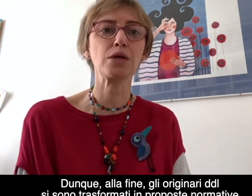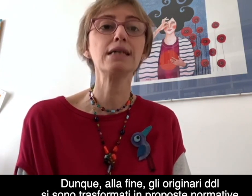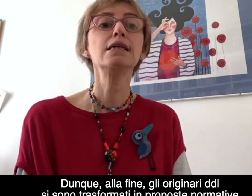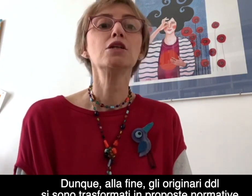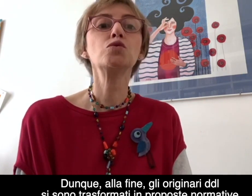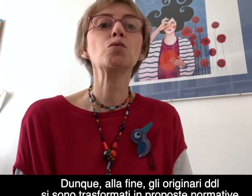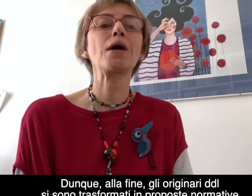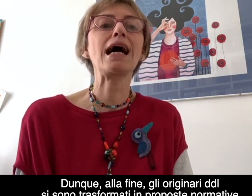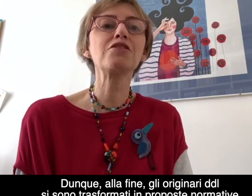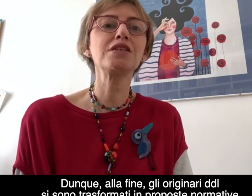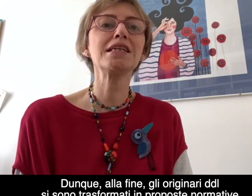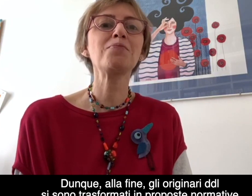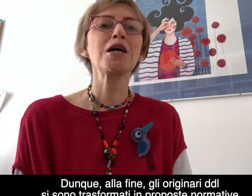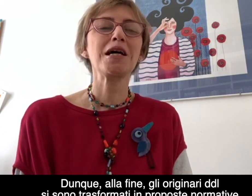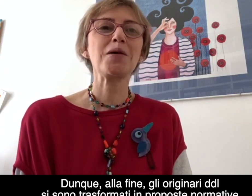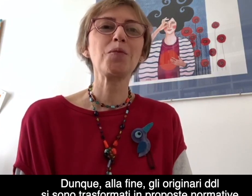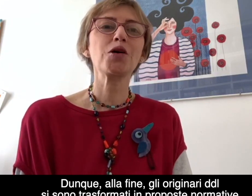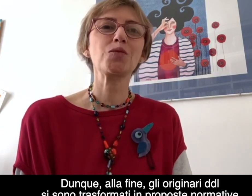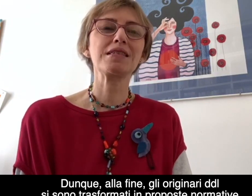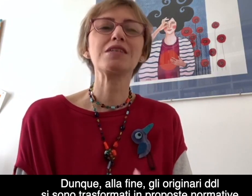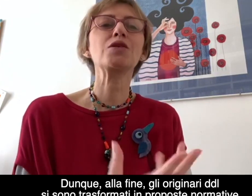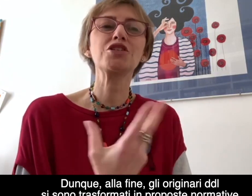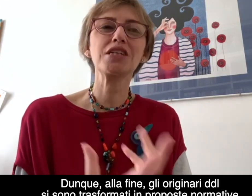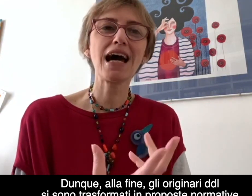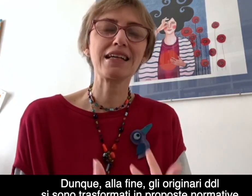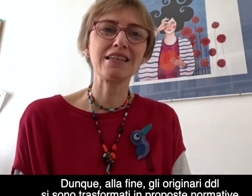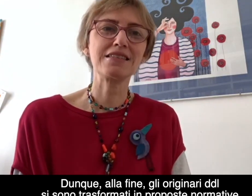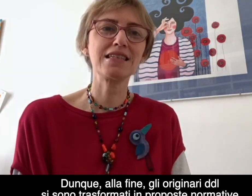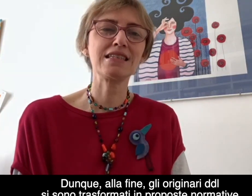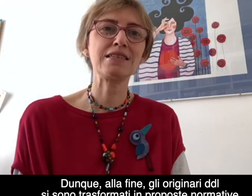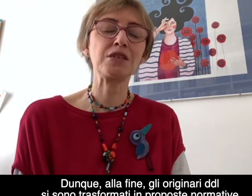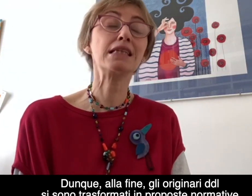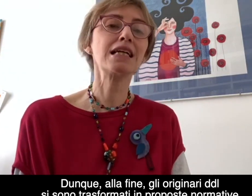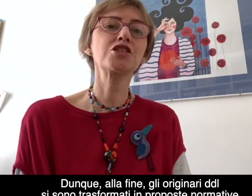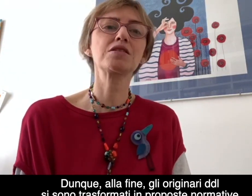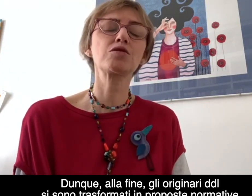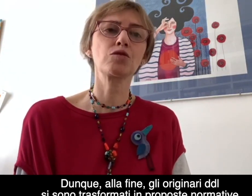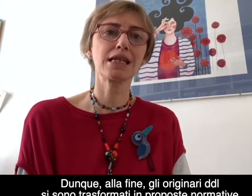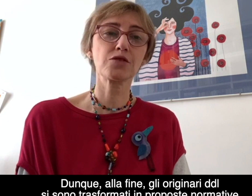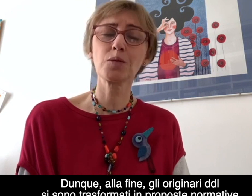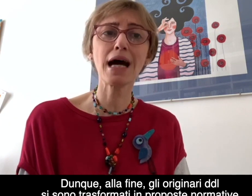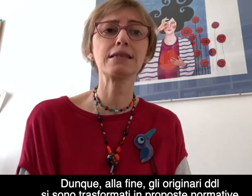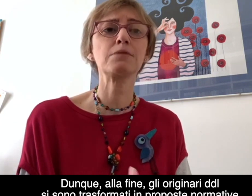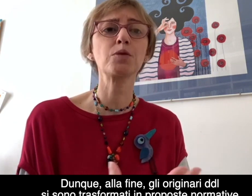dunque alla fine poi questi originari e disegni di legge si sono trasformate in proposte